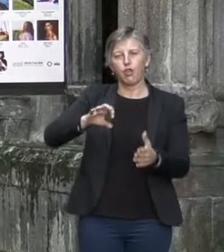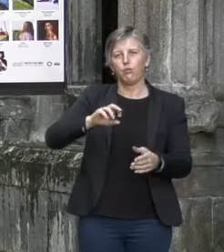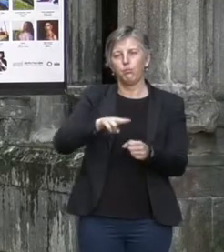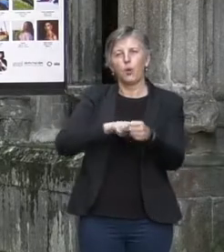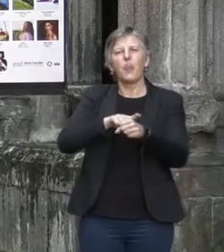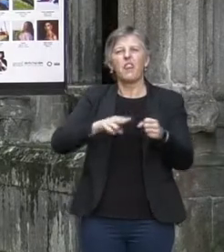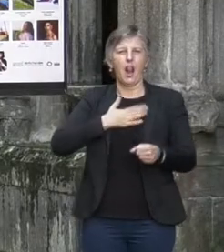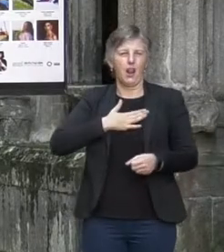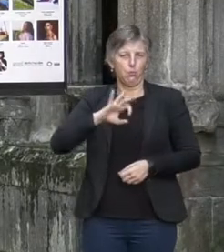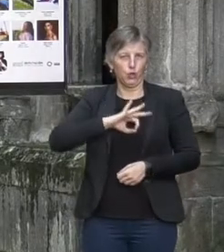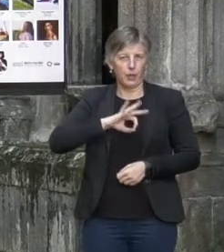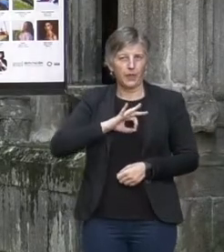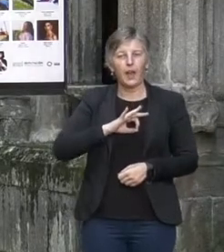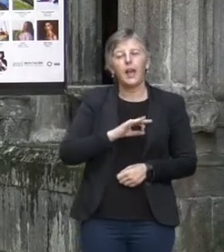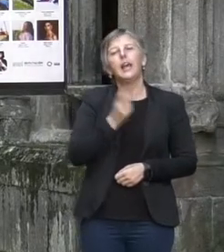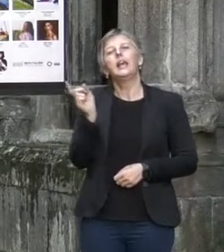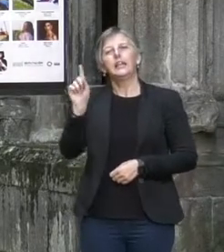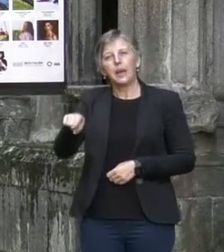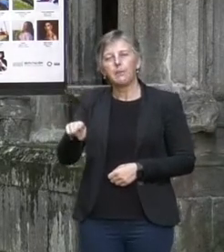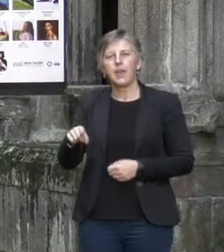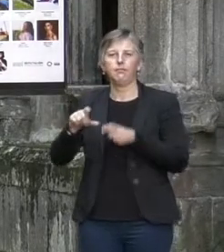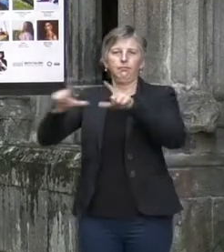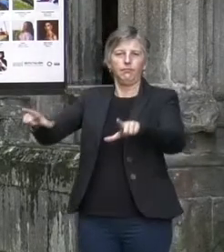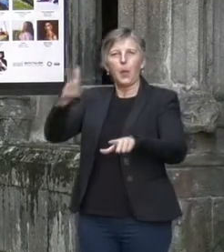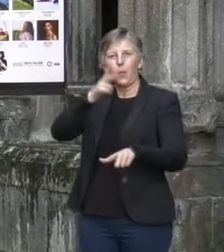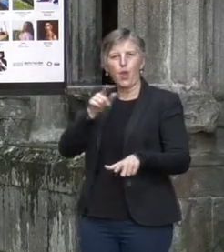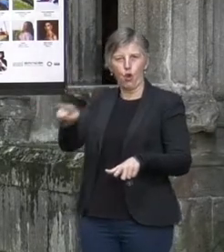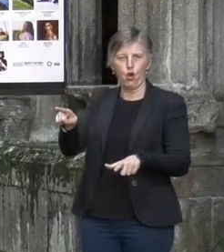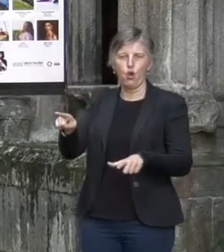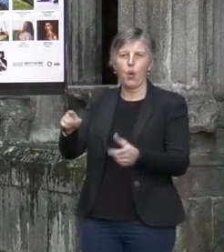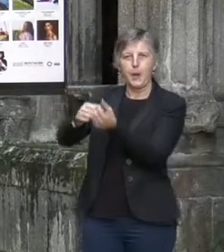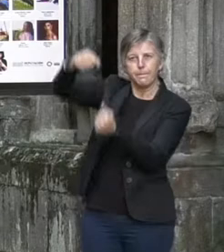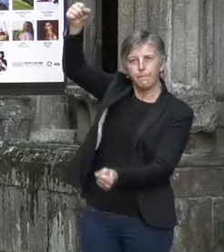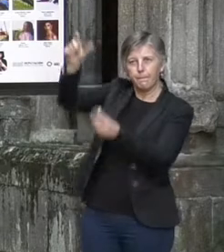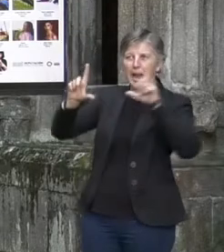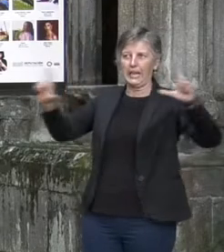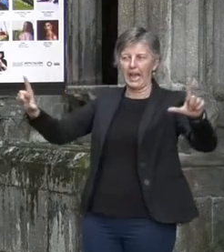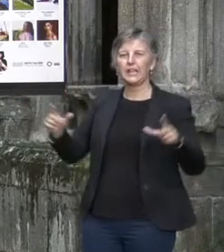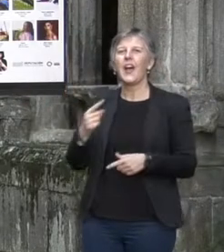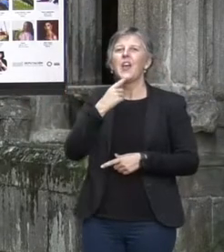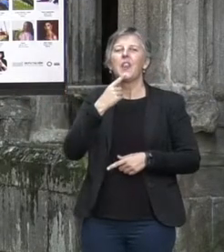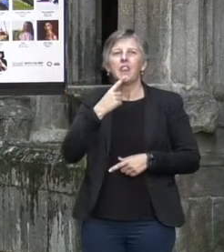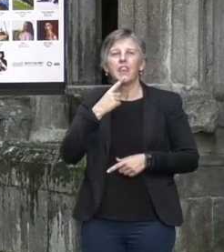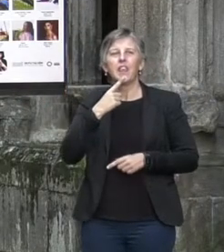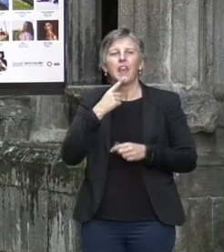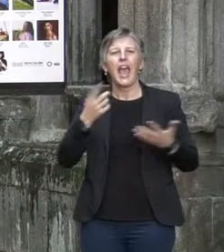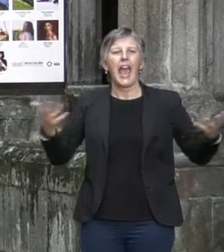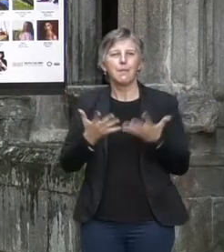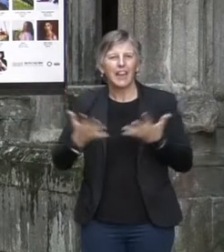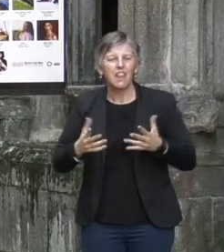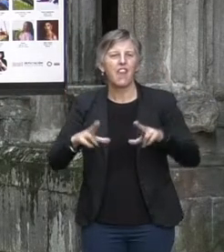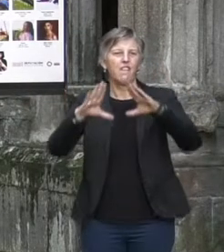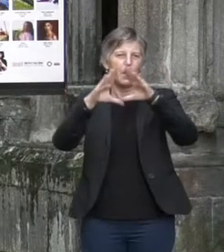en Pontevedra e tamén na sede de Vigo. Unha pancarta que di: emerxencia